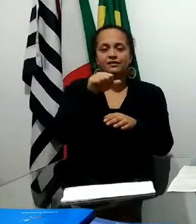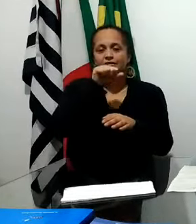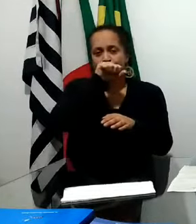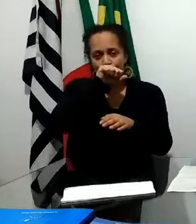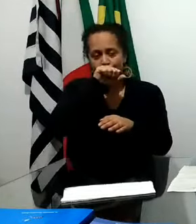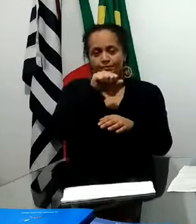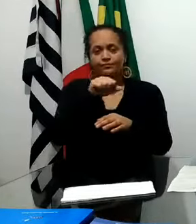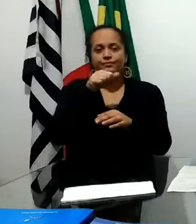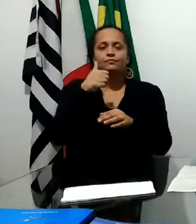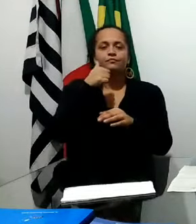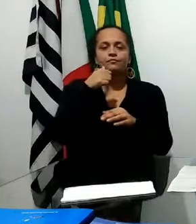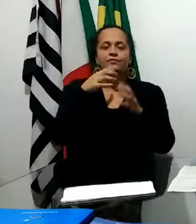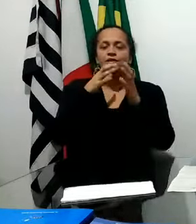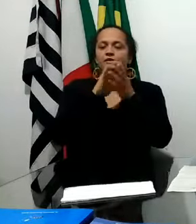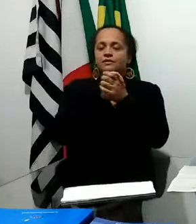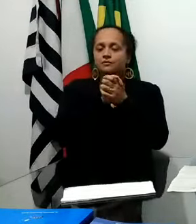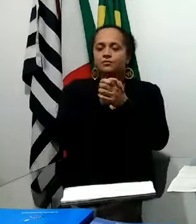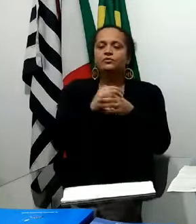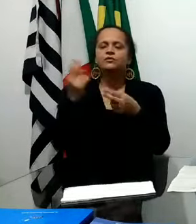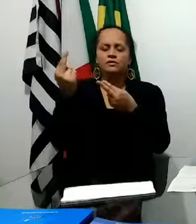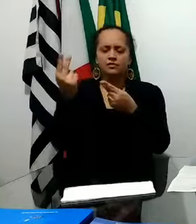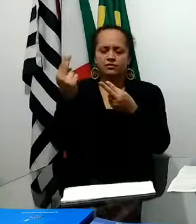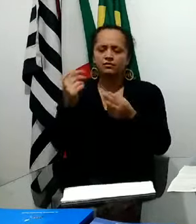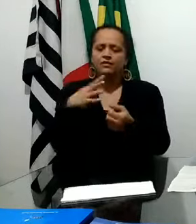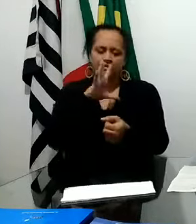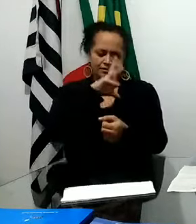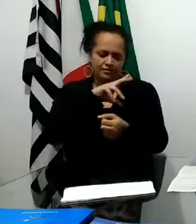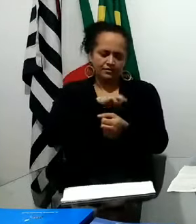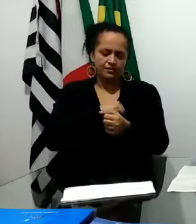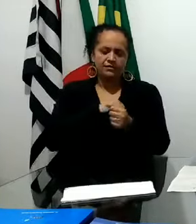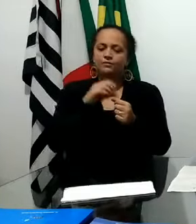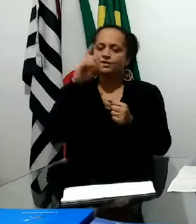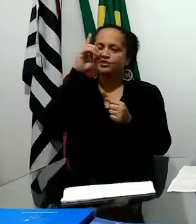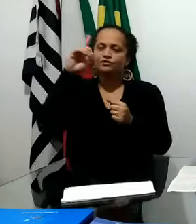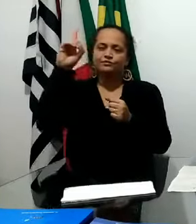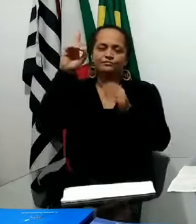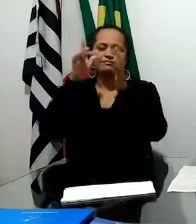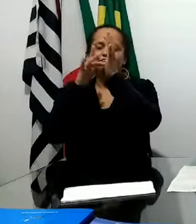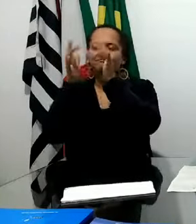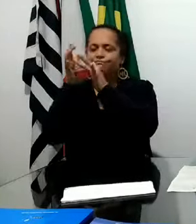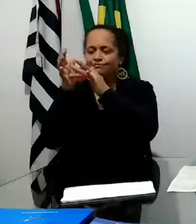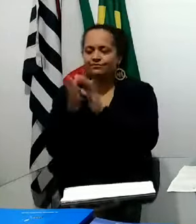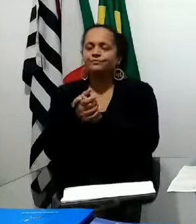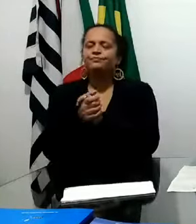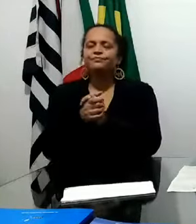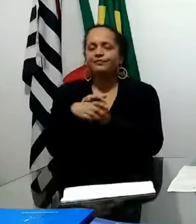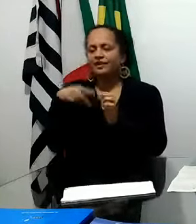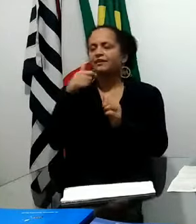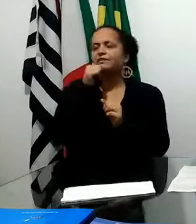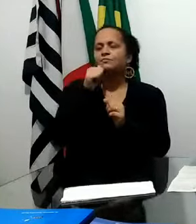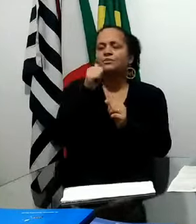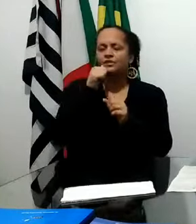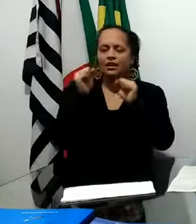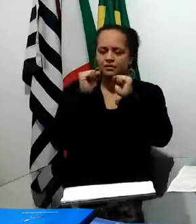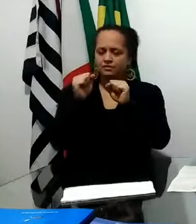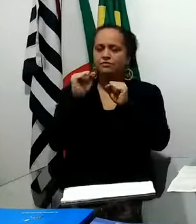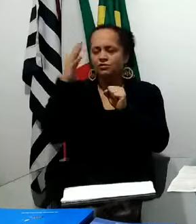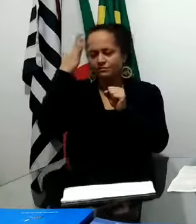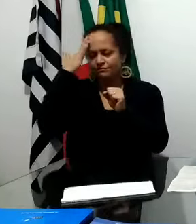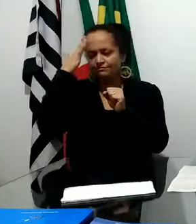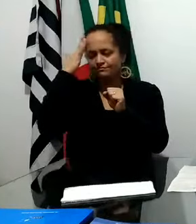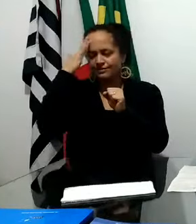Santo, essa obra é sua. Pai, abençoe as mulheres, concede-nos a sabedoria para que venhamos edificar a nossa casa, que